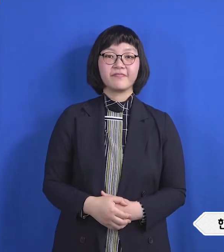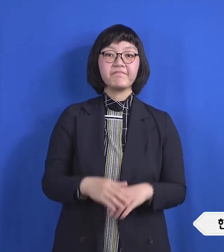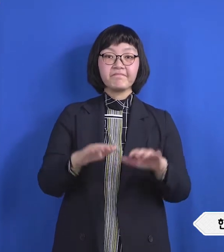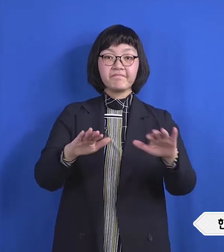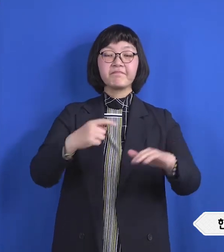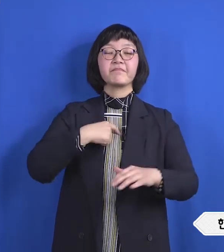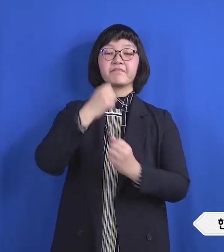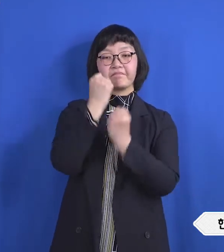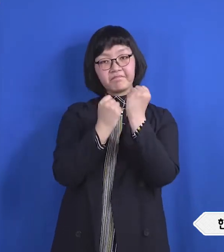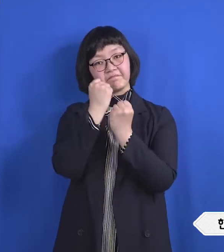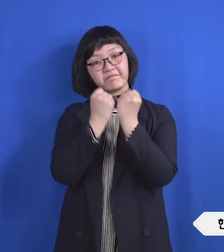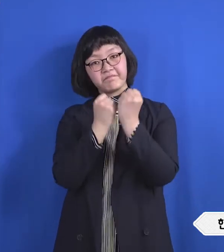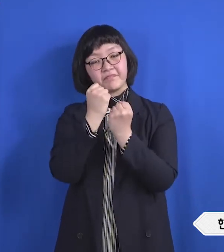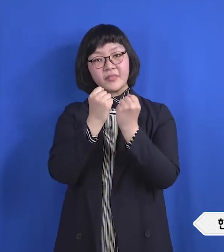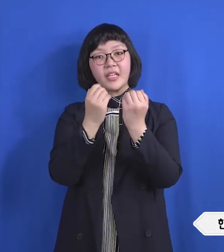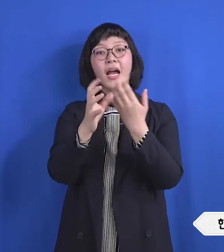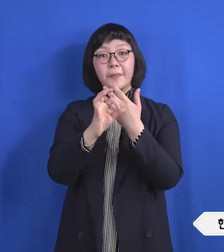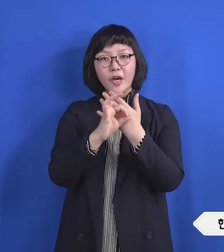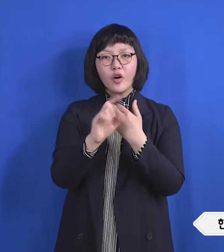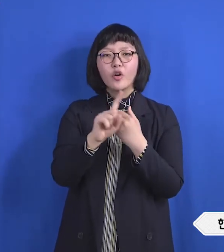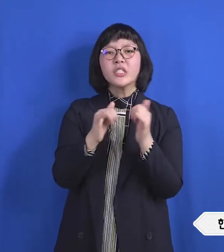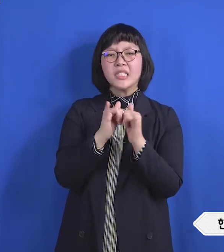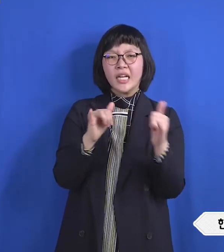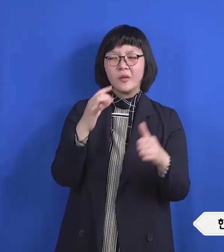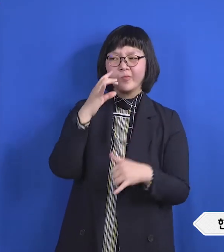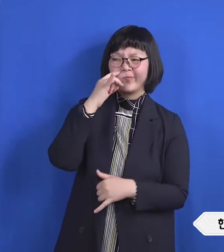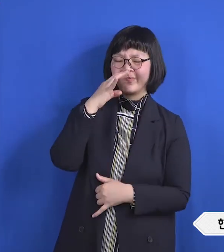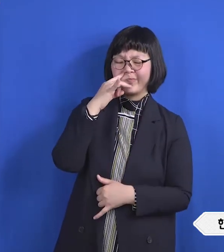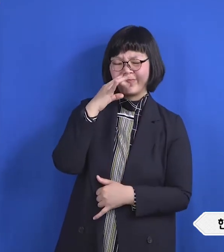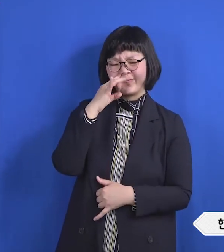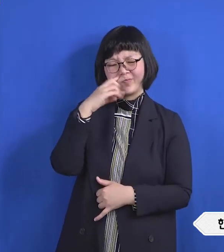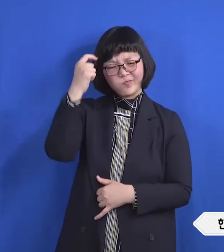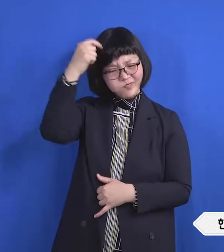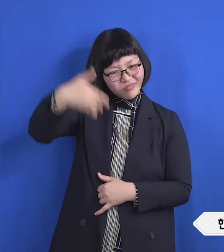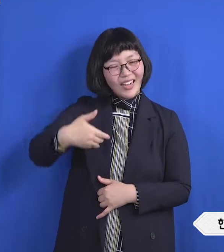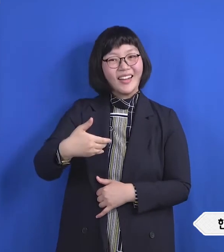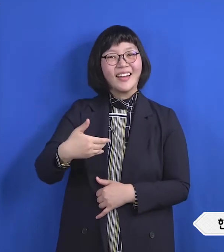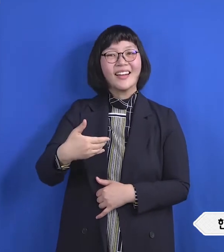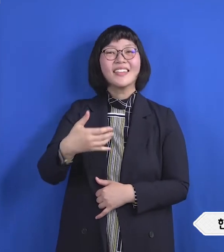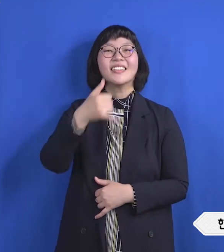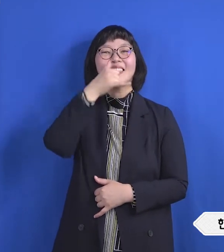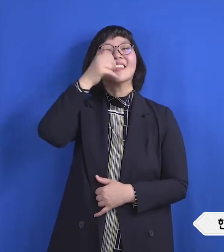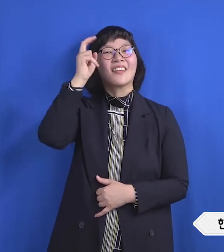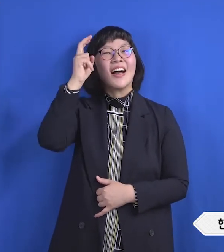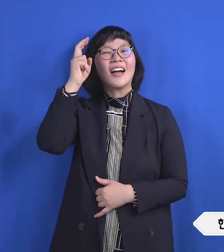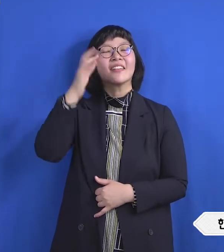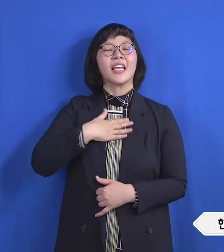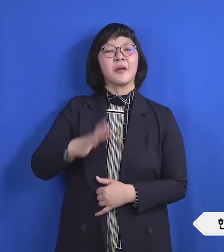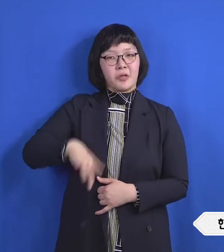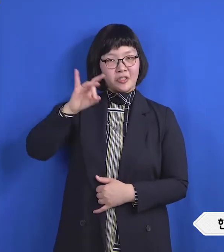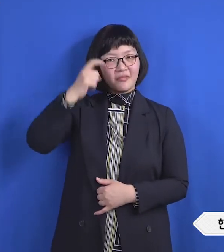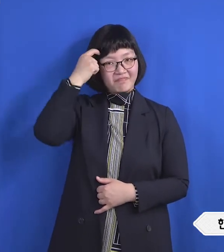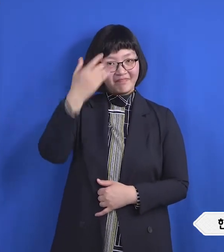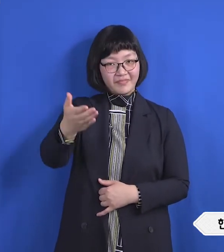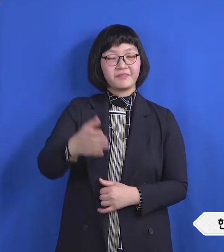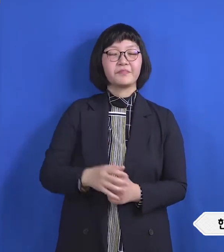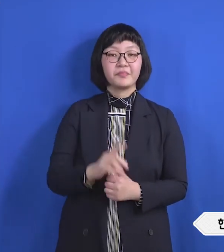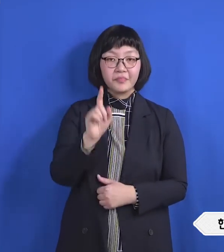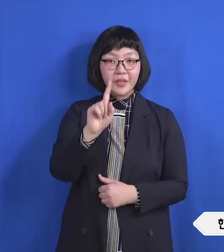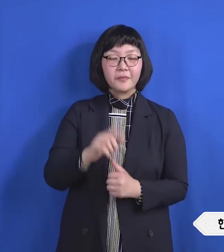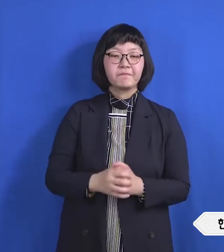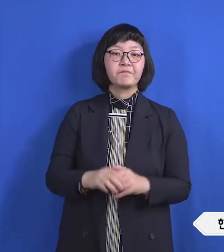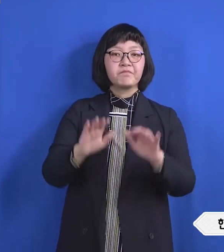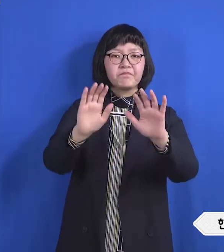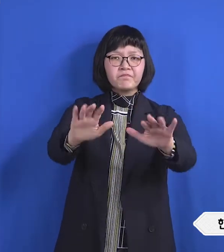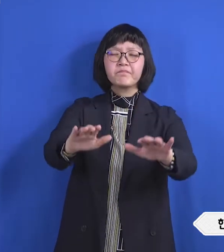제가 이렇게 설명을 하면 어떤 분은 질문을 또 합니다. 오늘은 질문을 자꾸 제가 먼저 던져드리겠습니다. 이런 질문을 합니다.